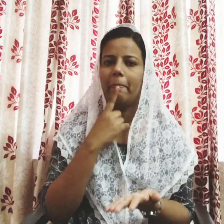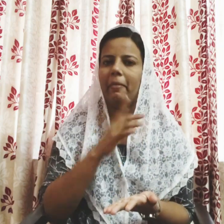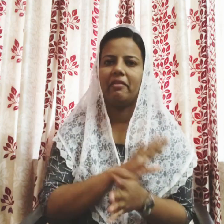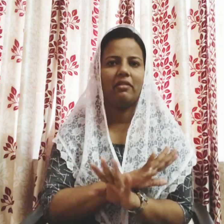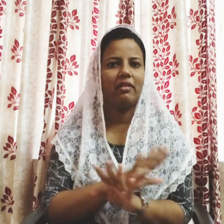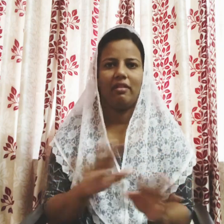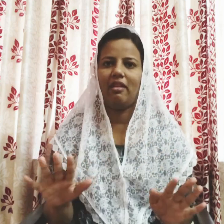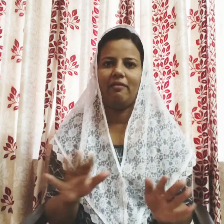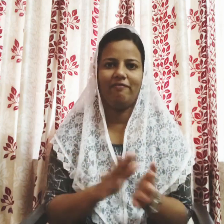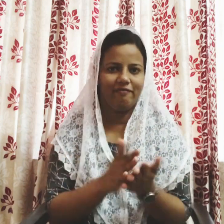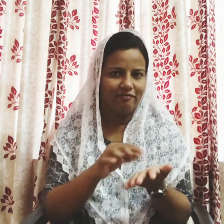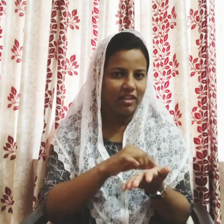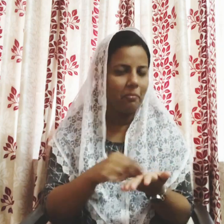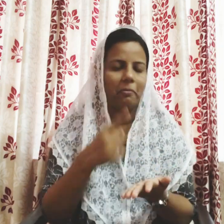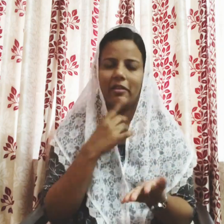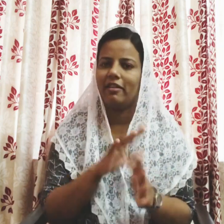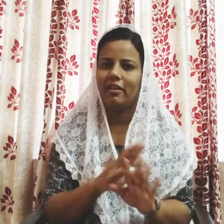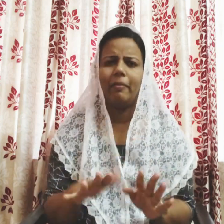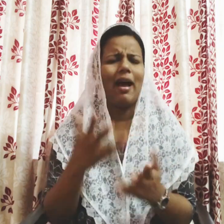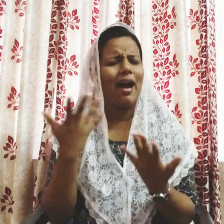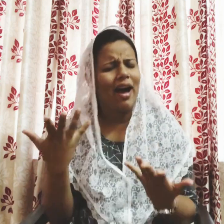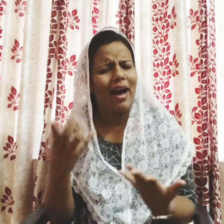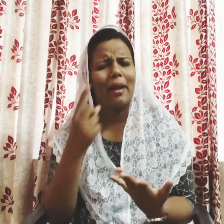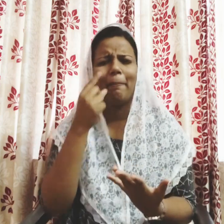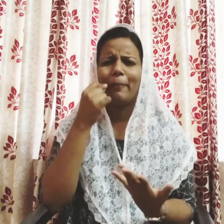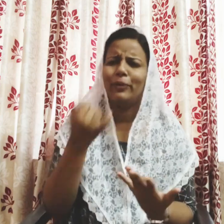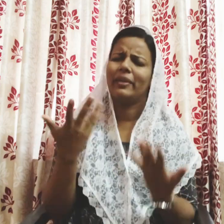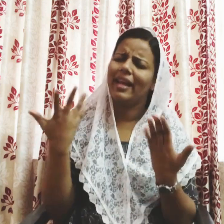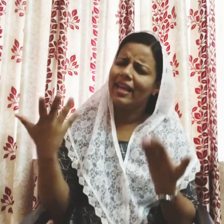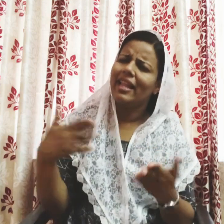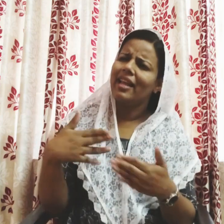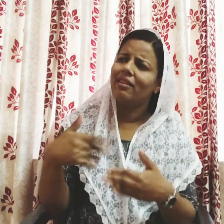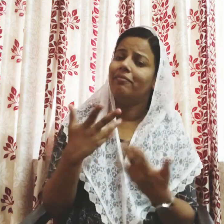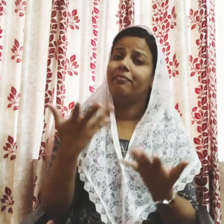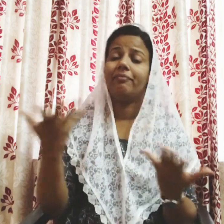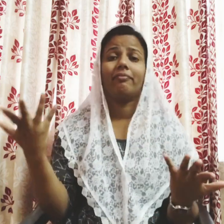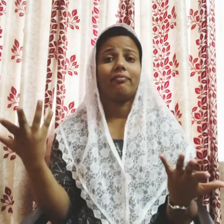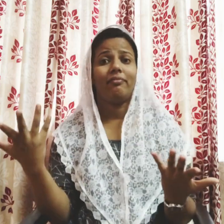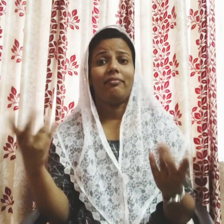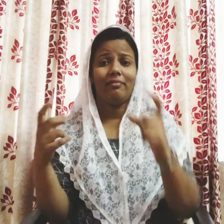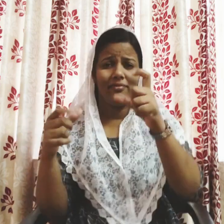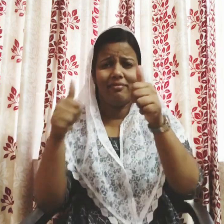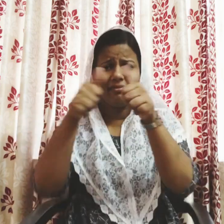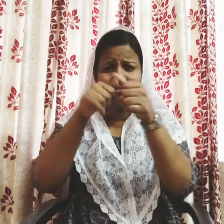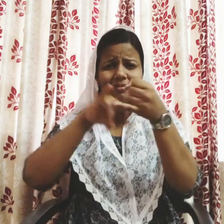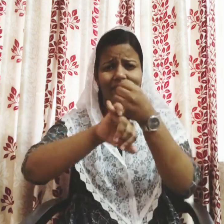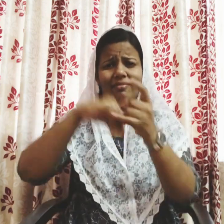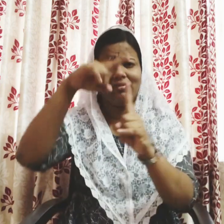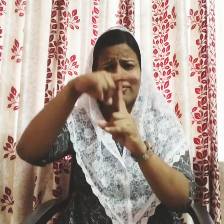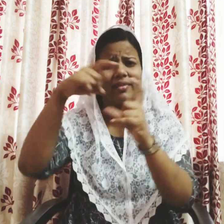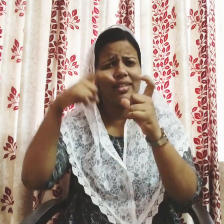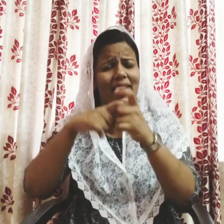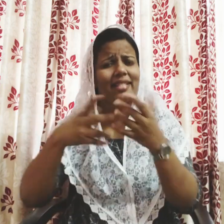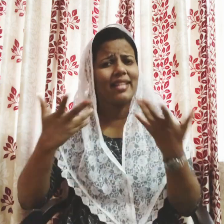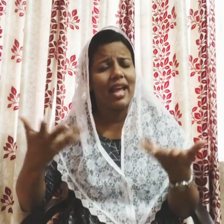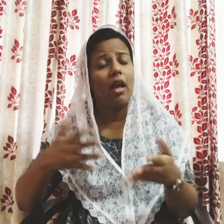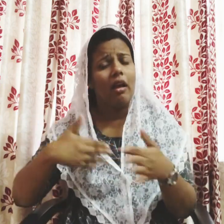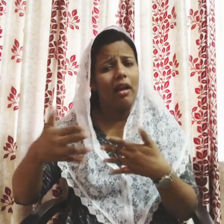തരുന്നില്ല. അതുകൊണ്ട് ആരുമായിക്കോട്ടെ, ഏതൊരു മനുഷ്യനുമായിക്കോട്ടെ, അത് ഏത് ജാതിക്കാരനായിക്കോട്ടെ, ഏത് മതക്കാരനായിക്കോട്ടെ,